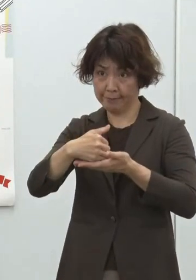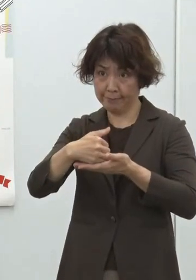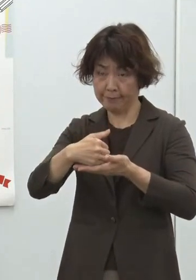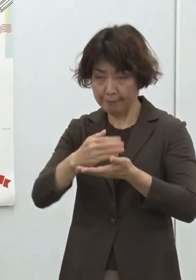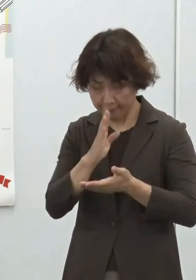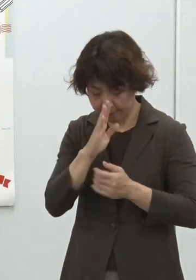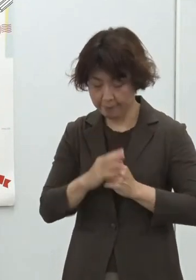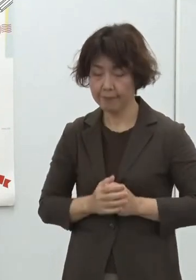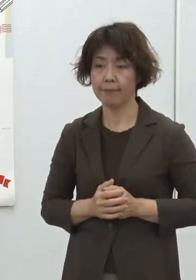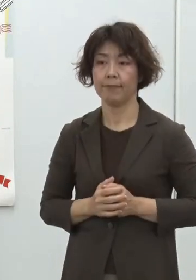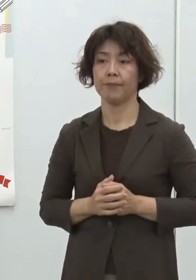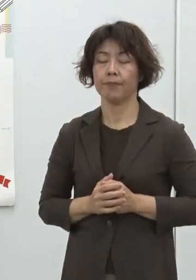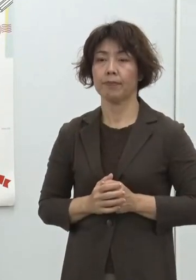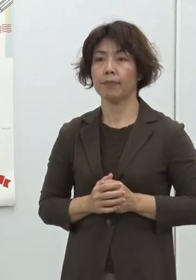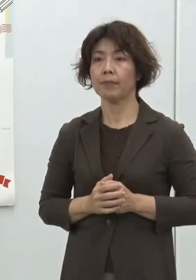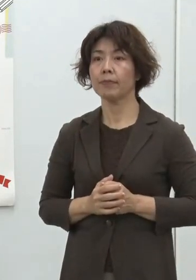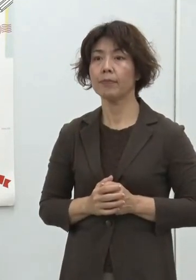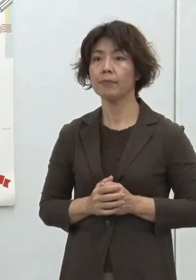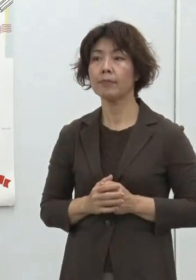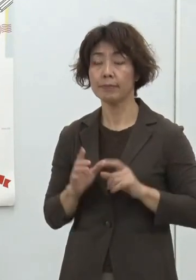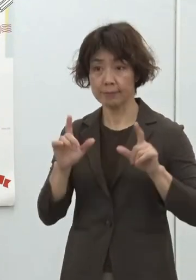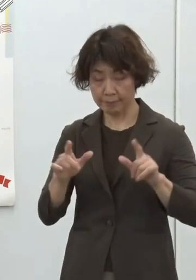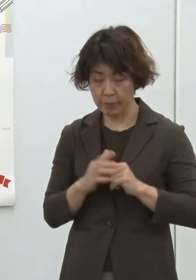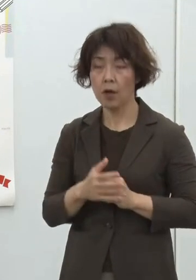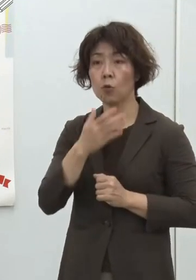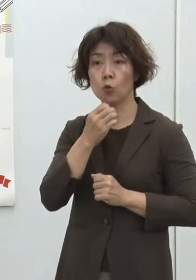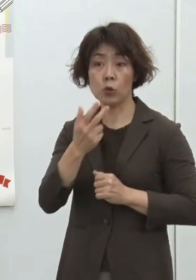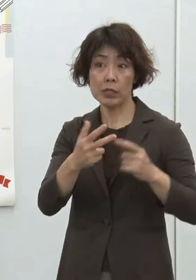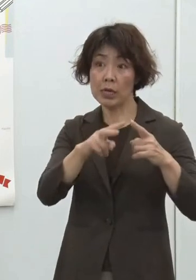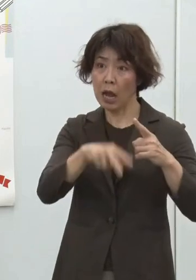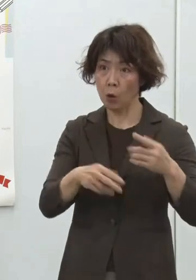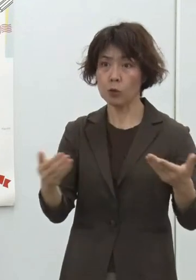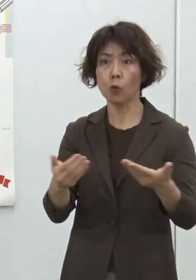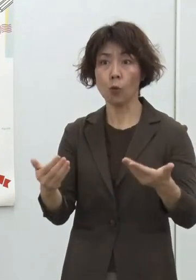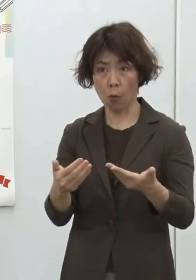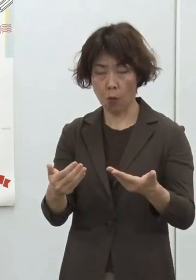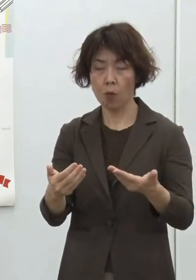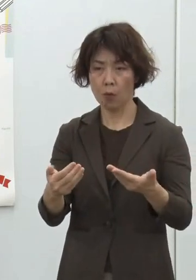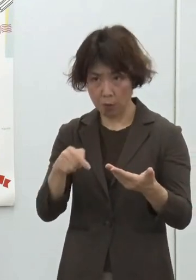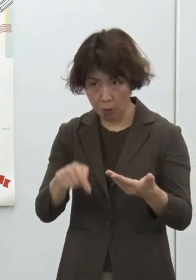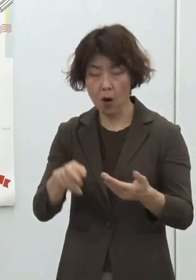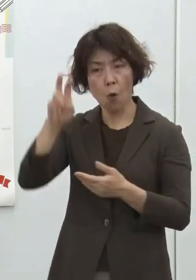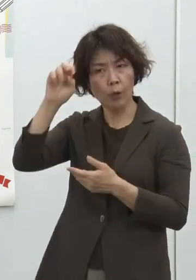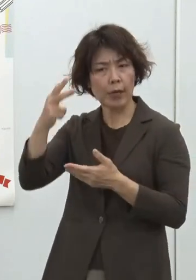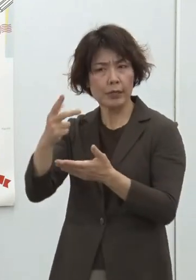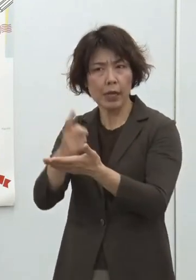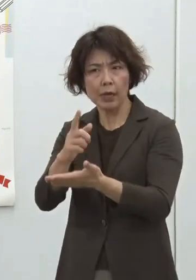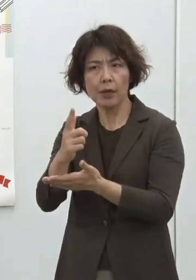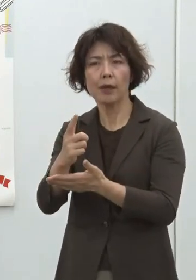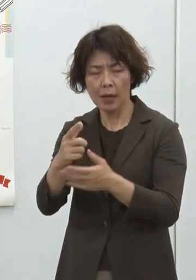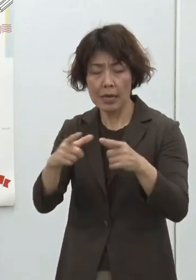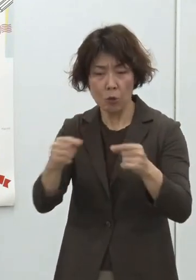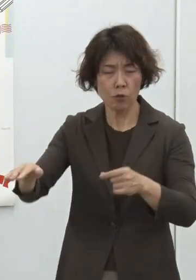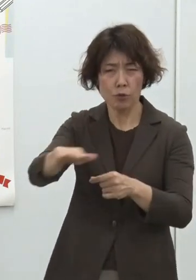えをお伺いいたします。 はい、福祉介護の仕事っていうのはですね、非常にこれは大阪市に限らずですけど、日